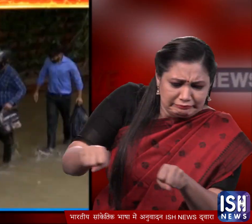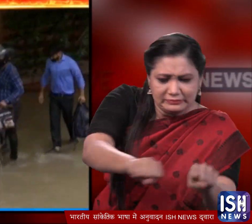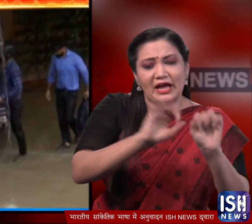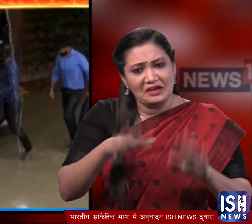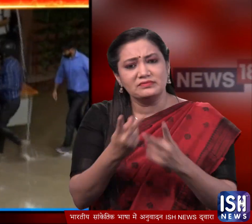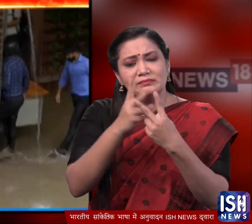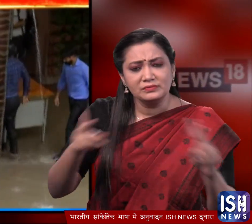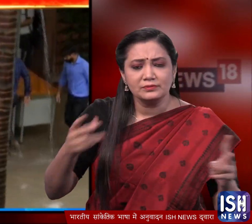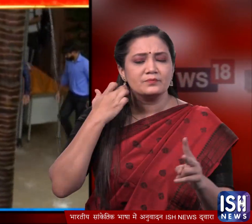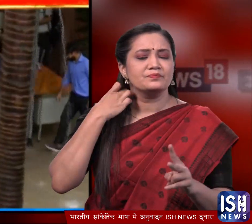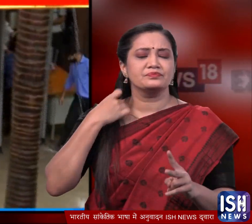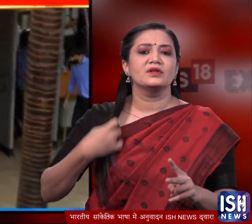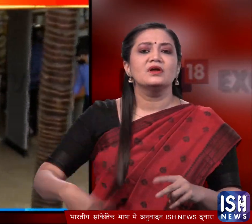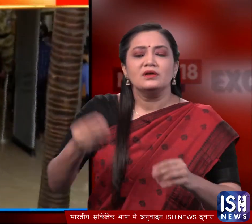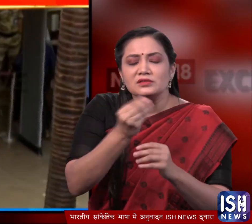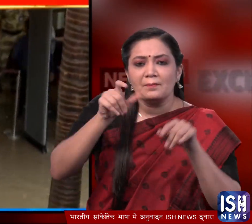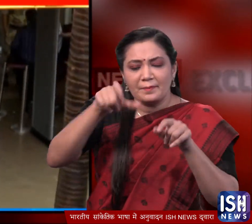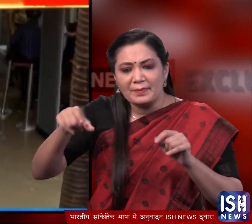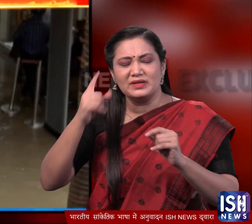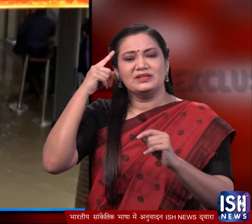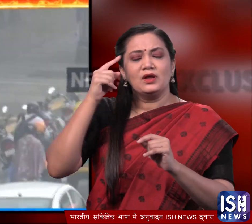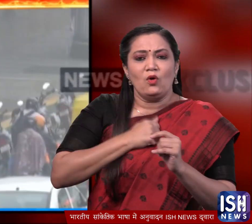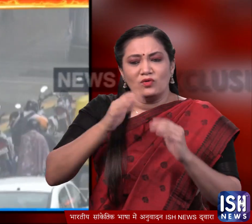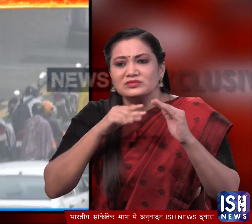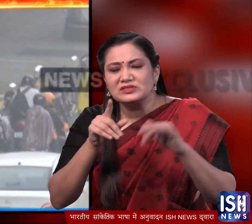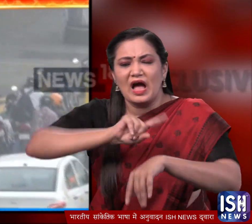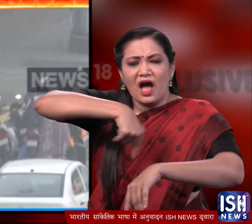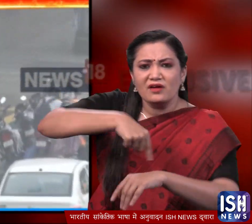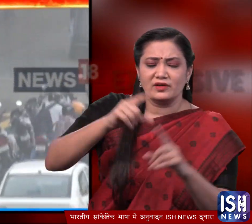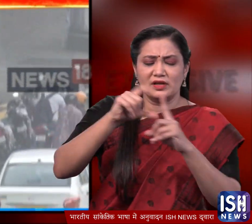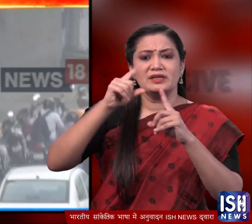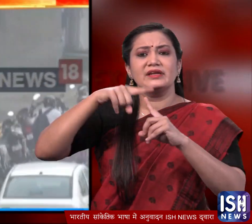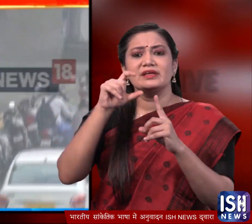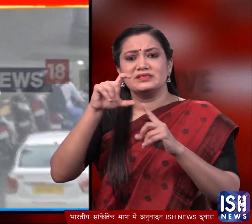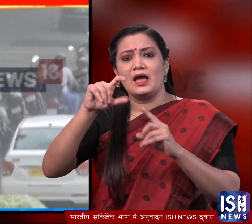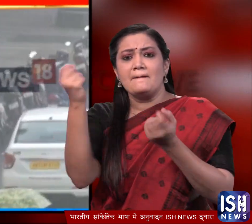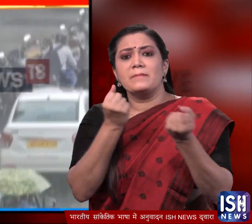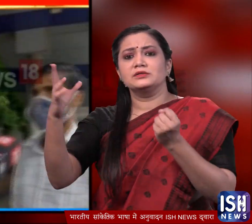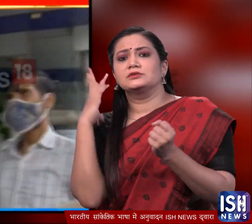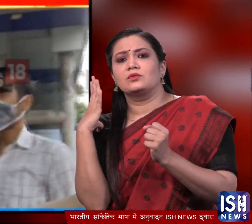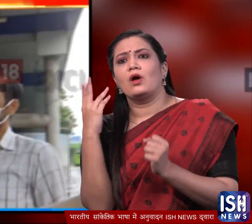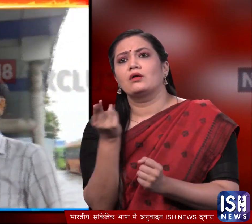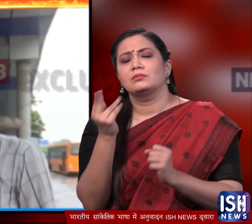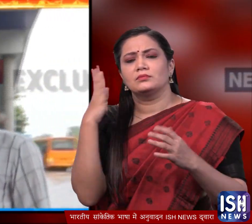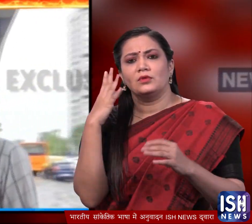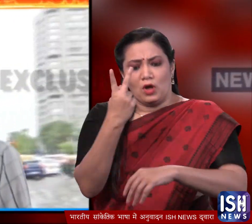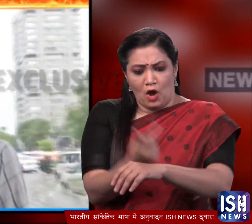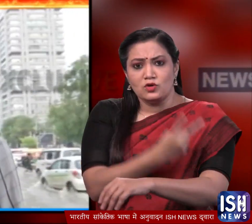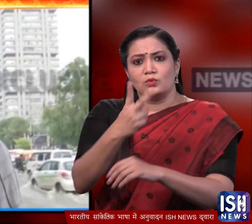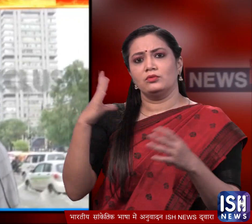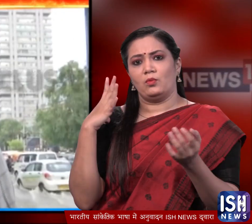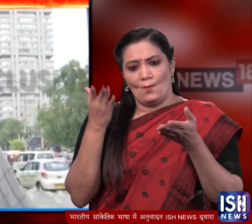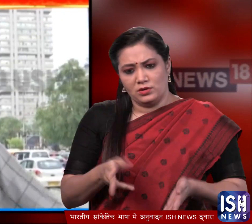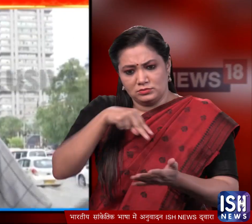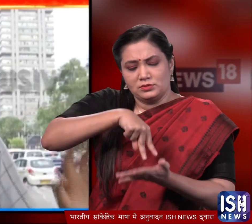आया। ऐसे में कुछ लोग ऐसे भी रहे जो अपनी मंजिल तक पहुंचने के लिए घंटों डीटीसी बसों का इंतजार करते नजर आए। भैया 2 घंटे हो गए मुझे खड़े